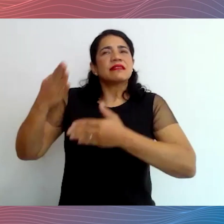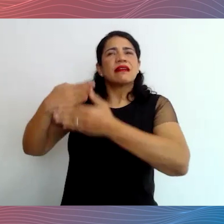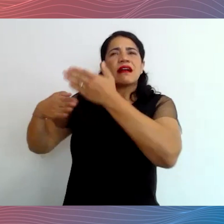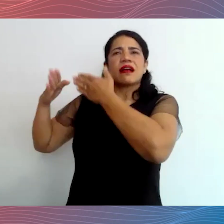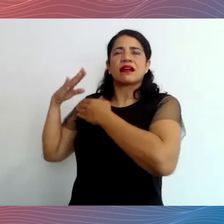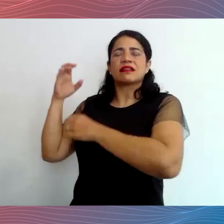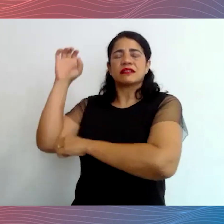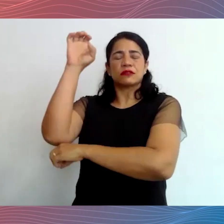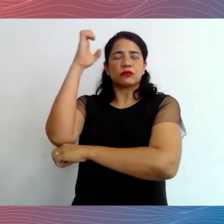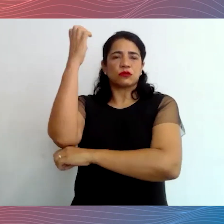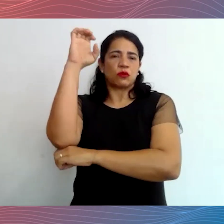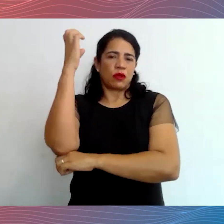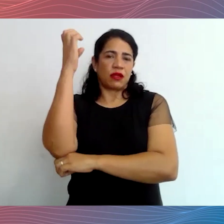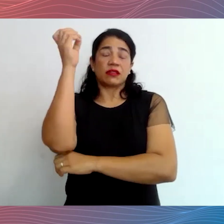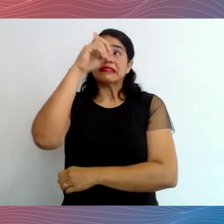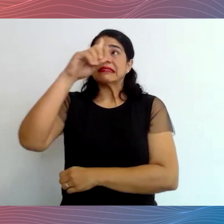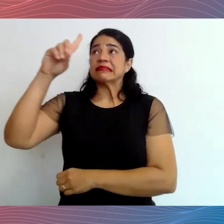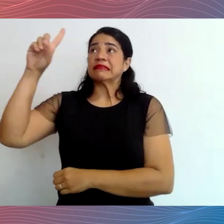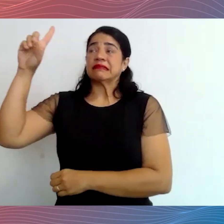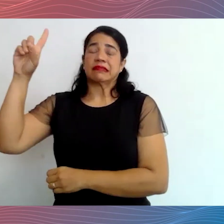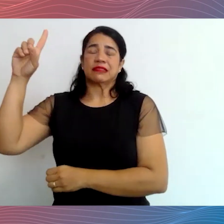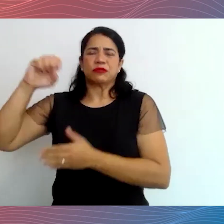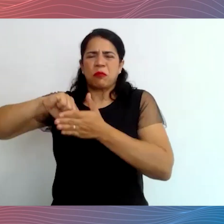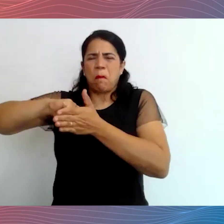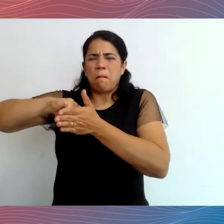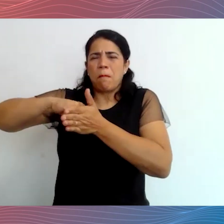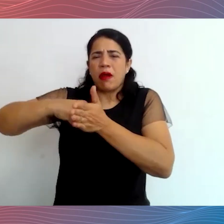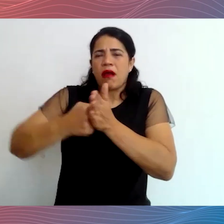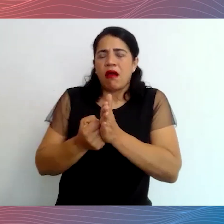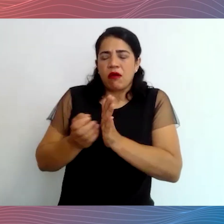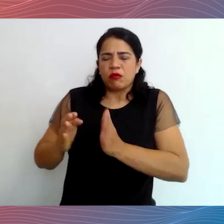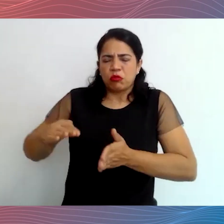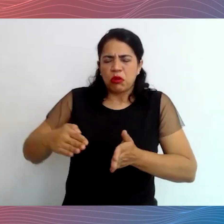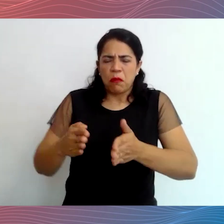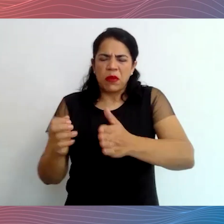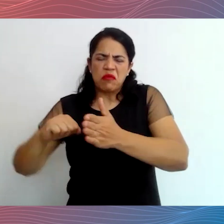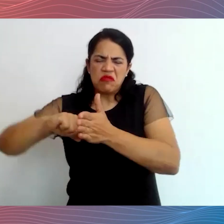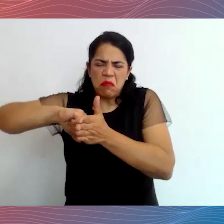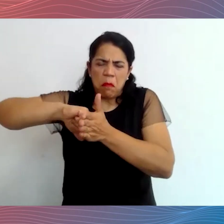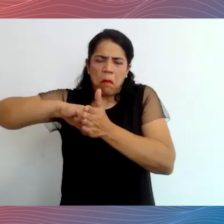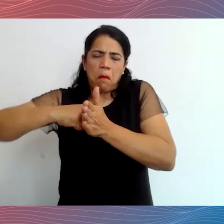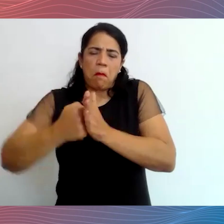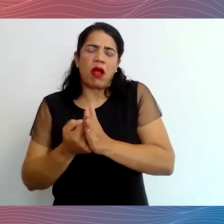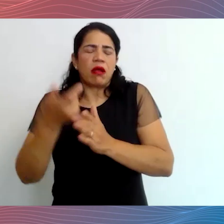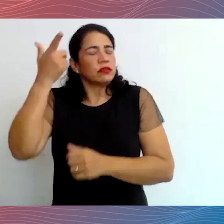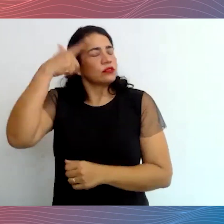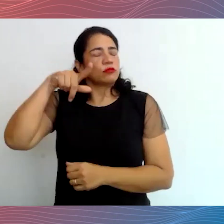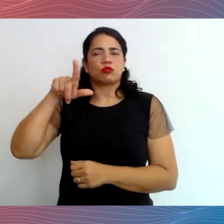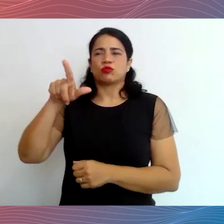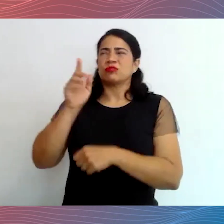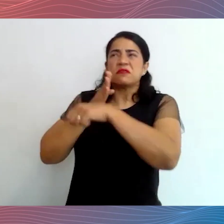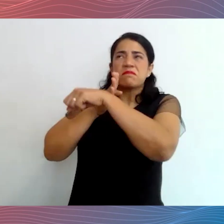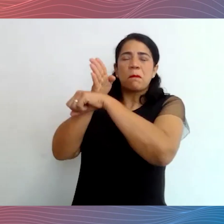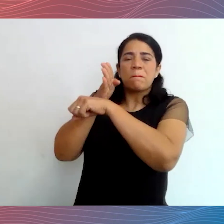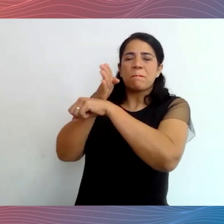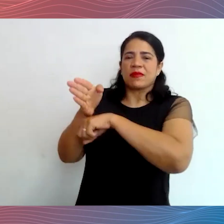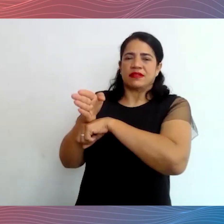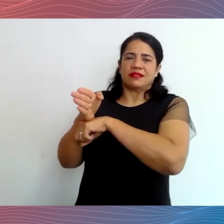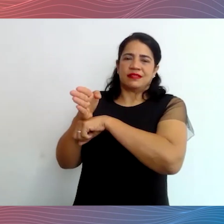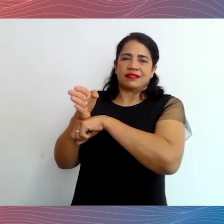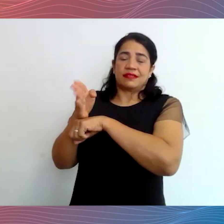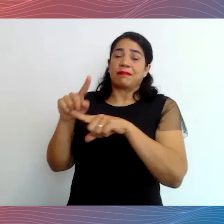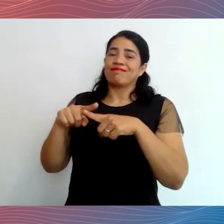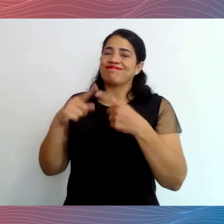fechou o fluir do rio que saía do Éden para regar o jardim, e dali se